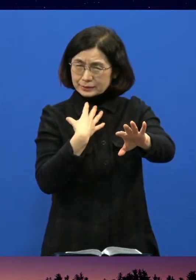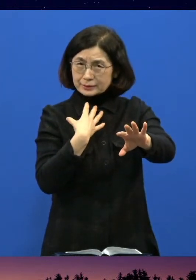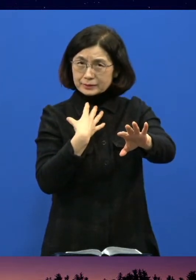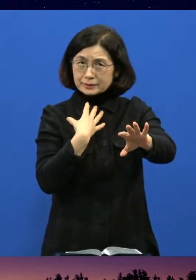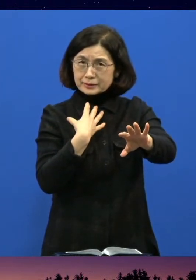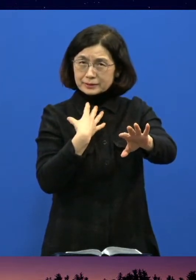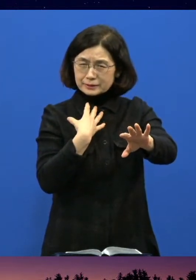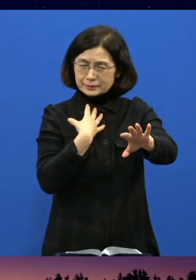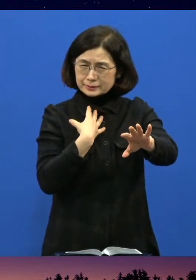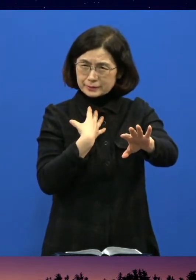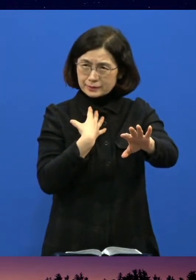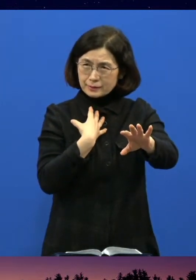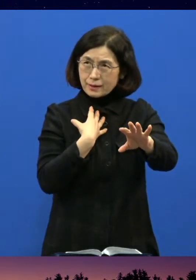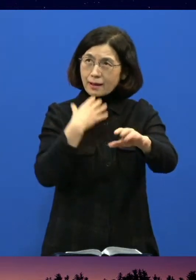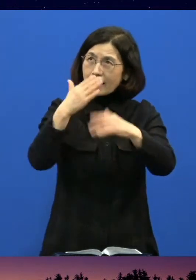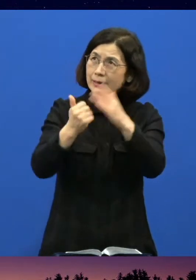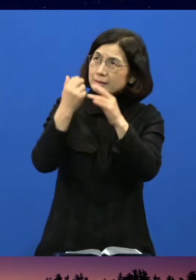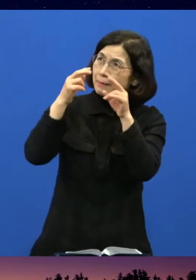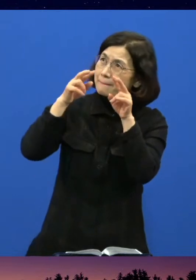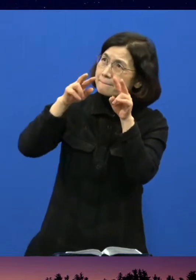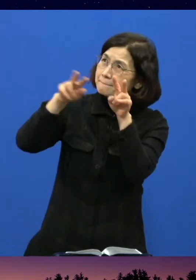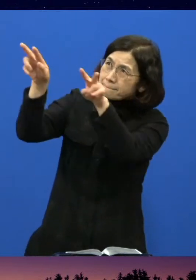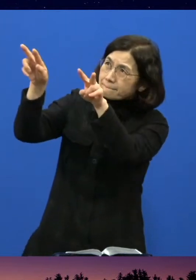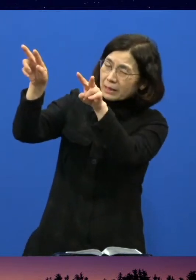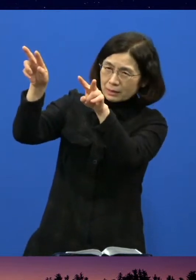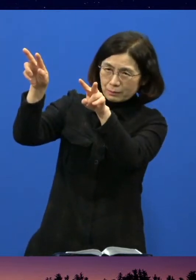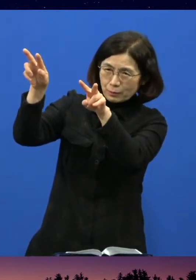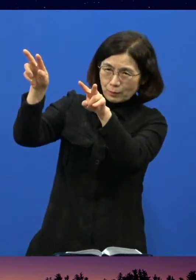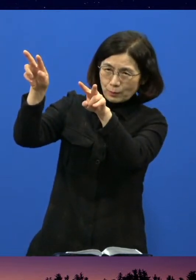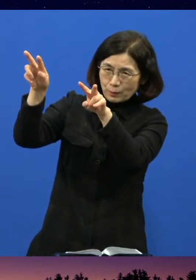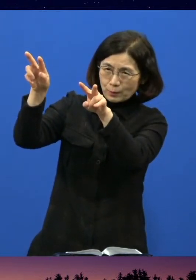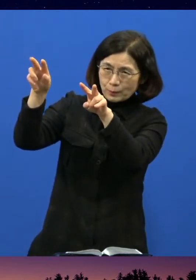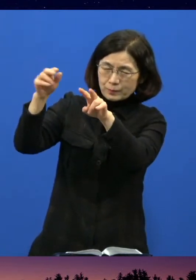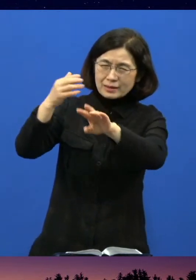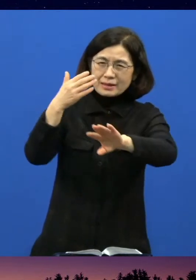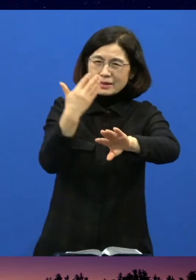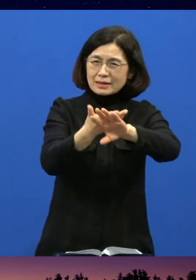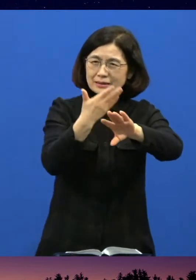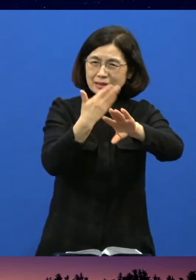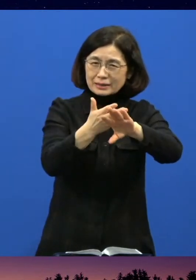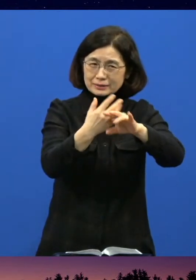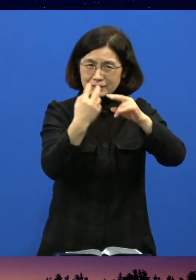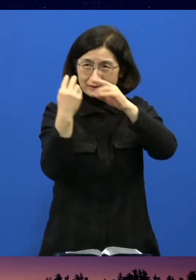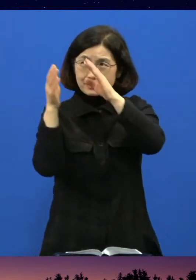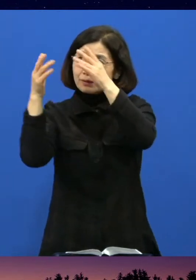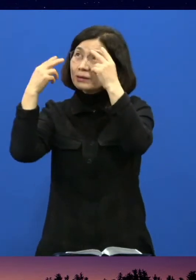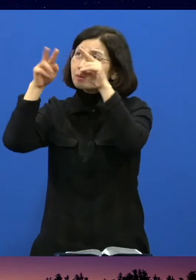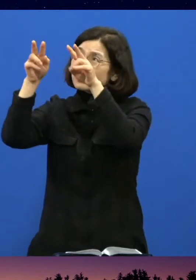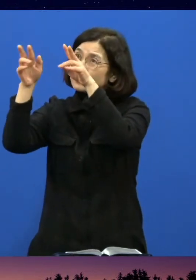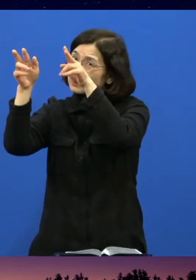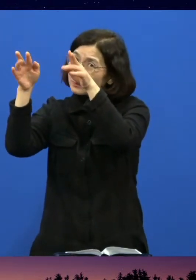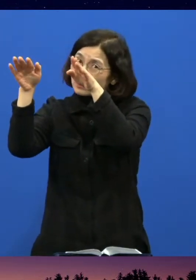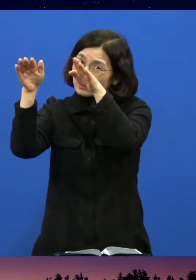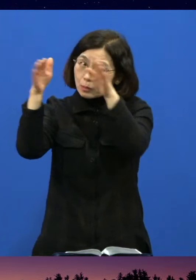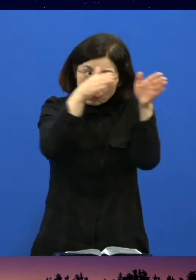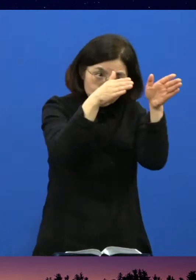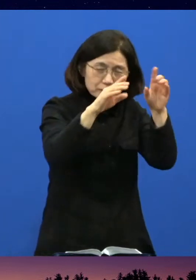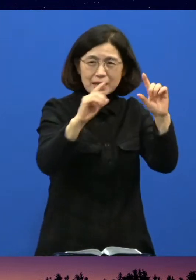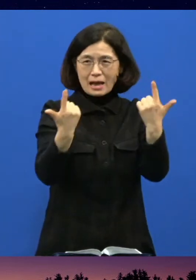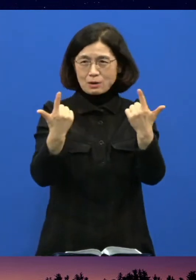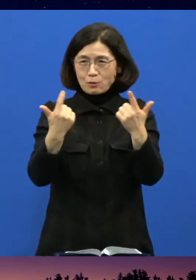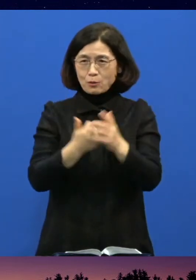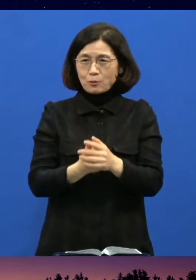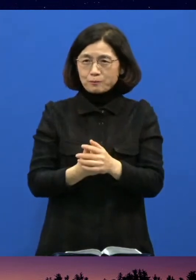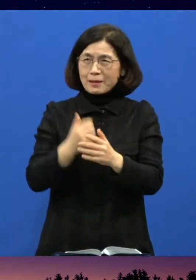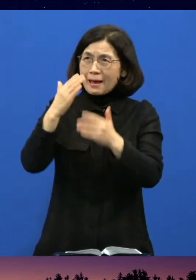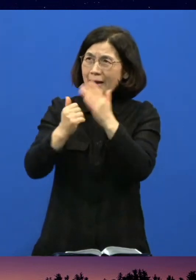이 잠잠히 그것만 보고 있는 거예요. 다른 것에 관심이 있는 게 아니에요. 잠잠히. 거기에